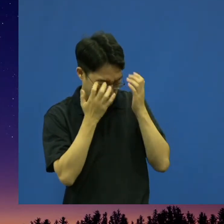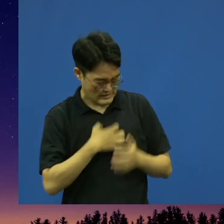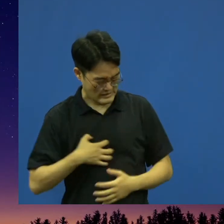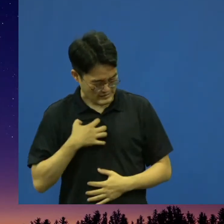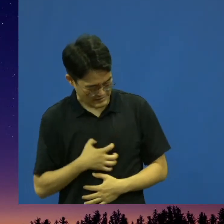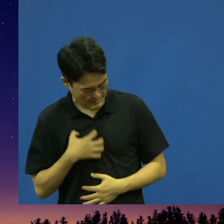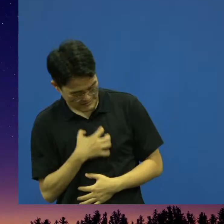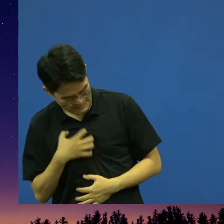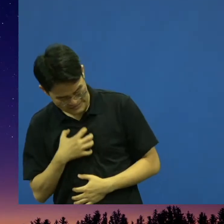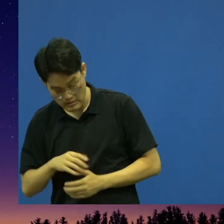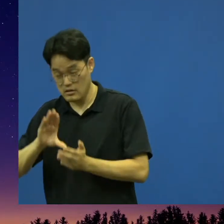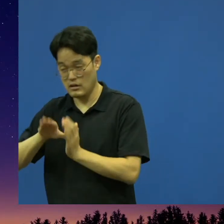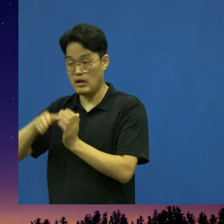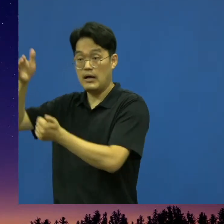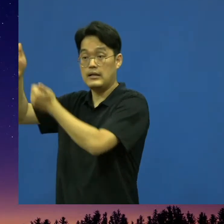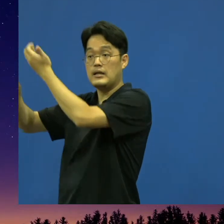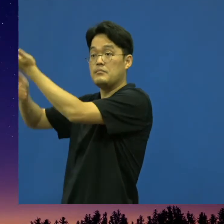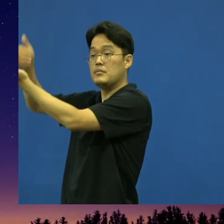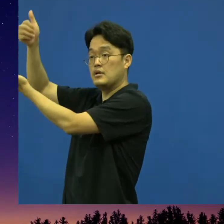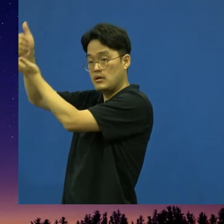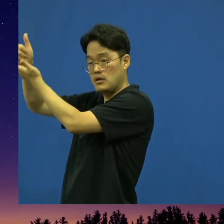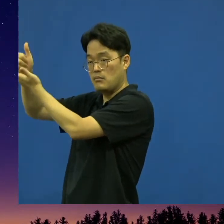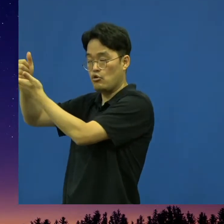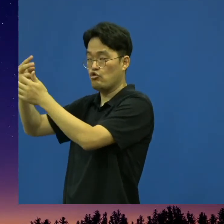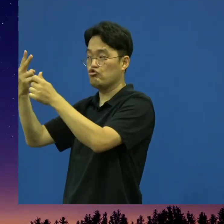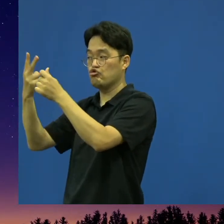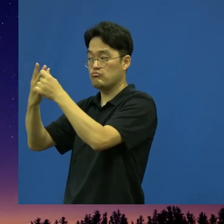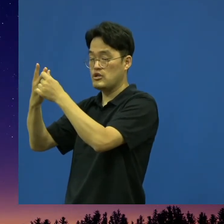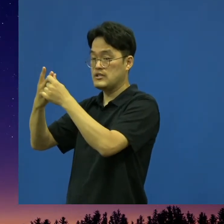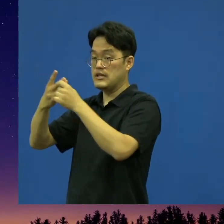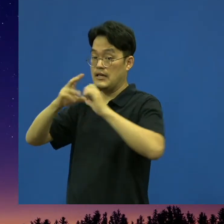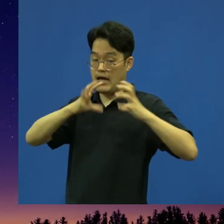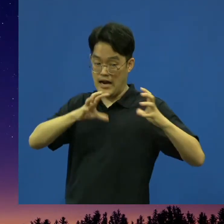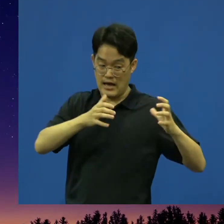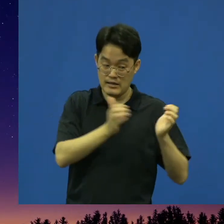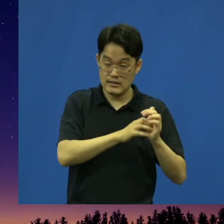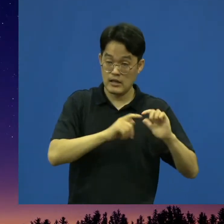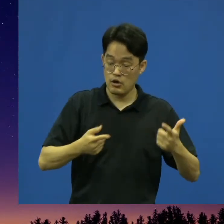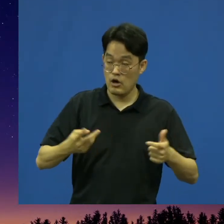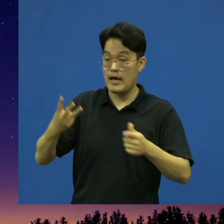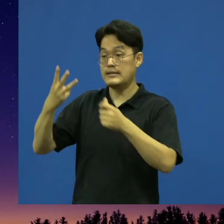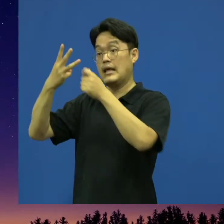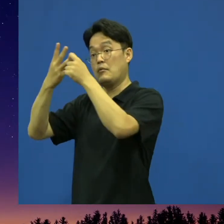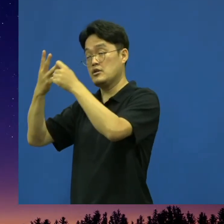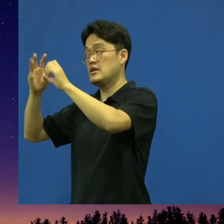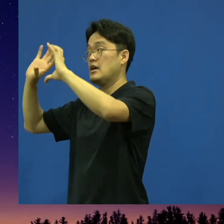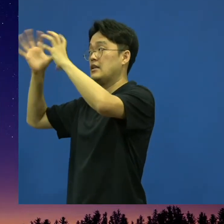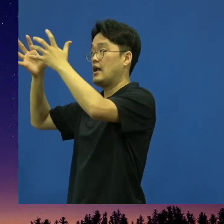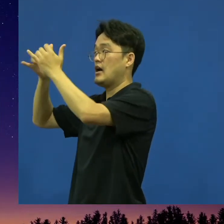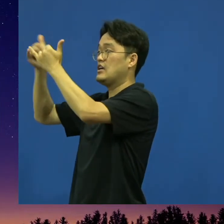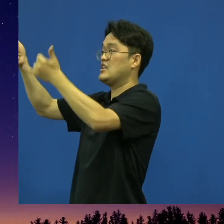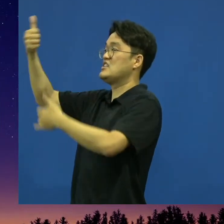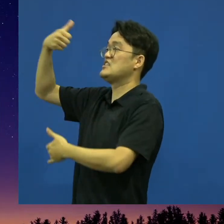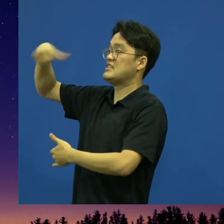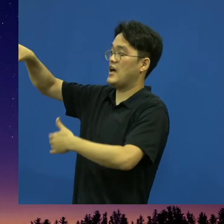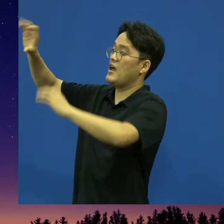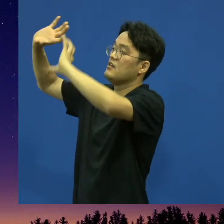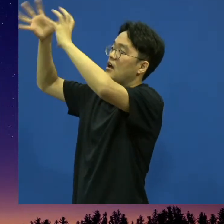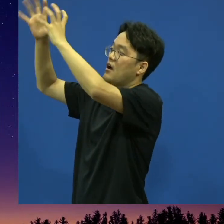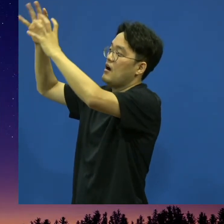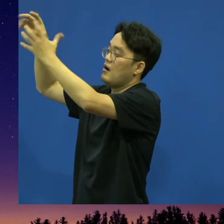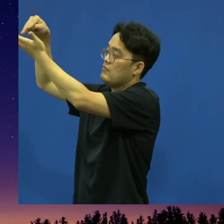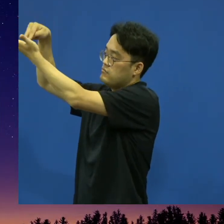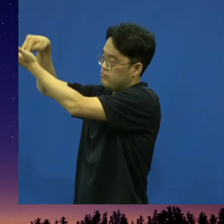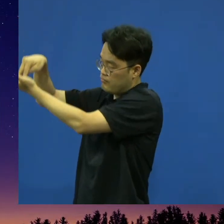가득한 시대에 하나님은 두 번째 나라에 그치지 않고 세 번째 나라인 인자의 나라,